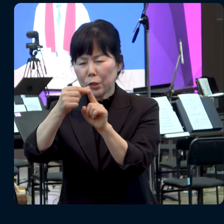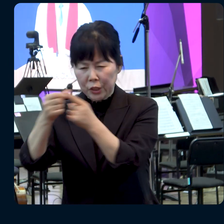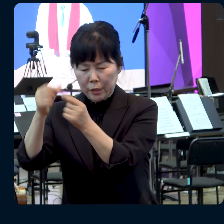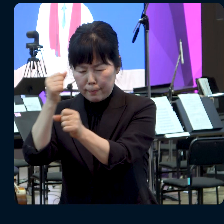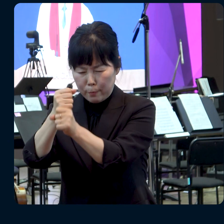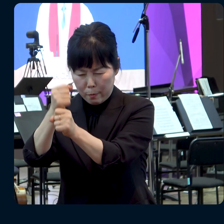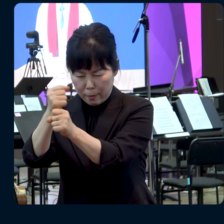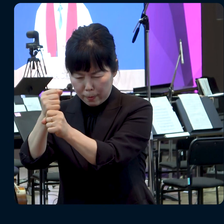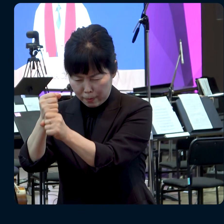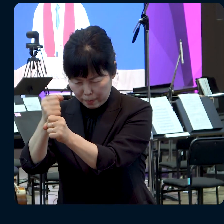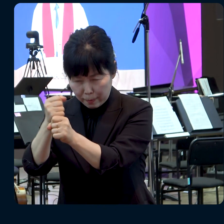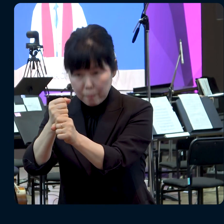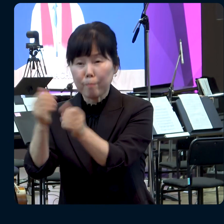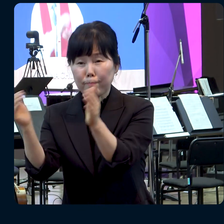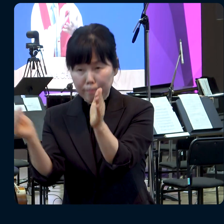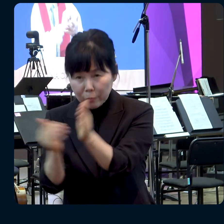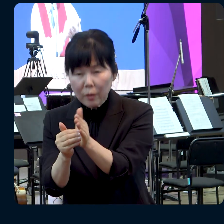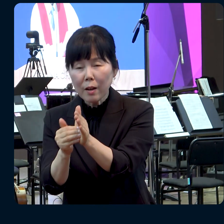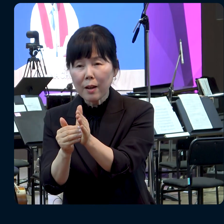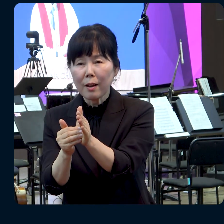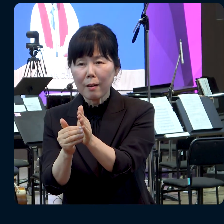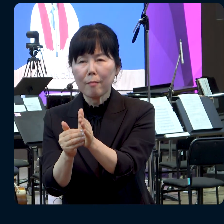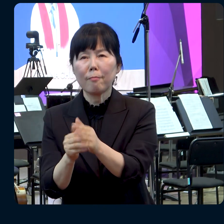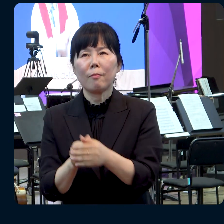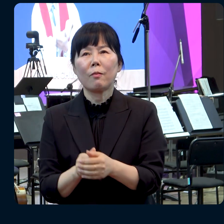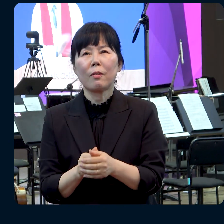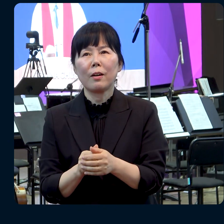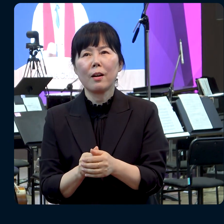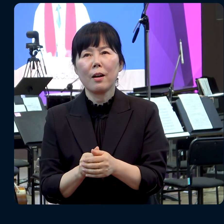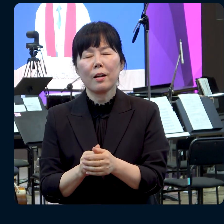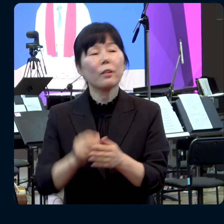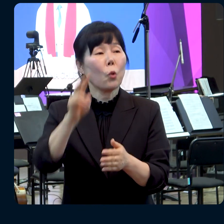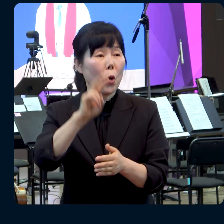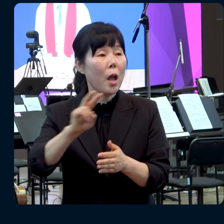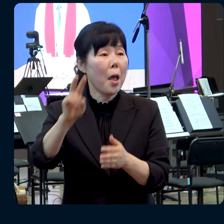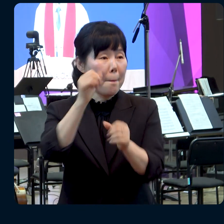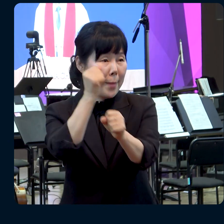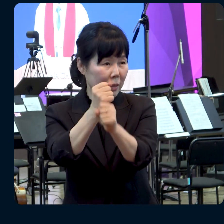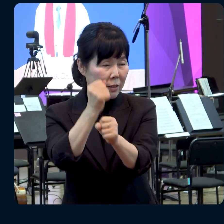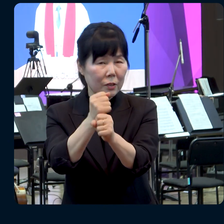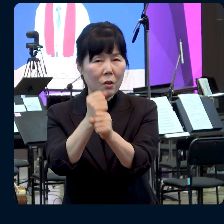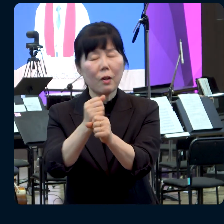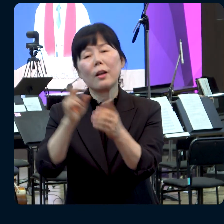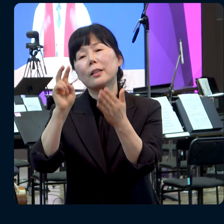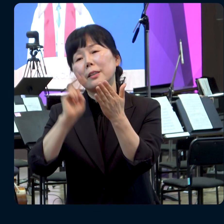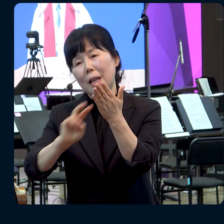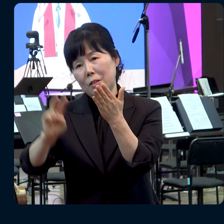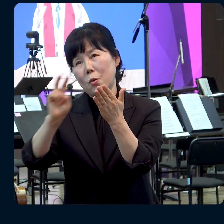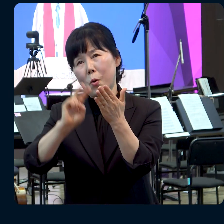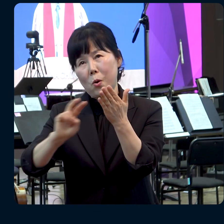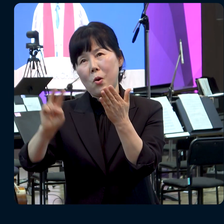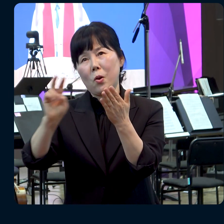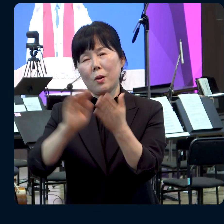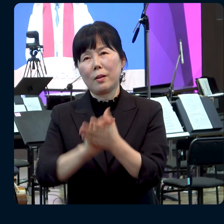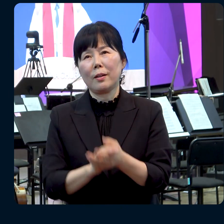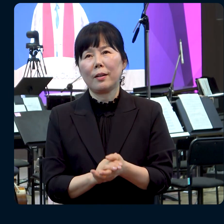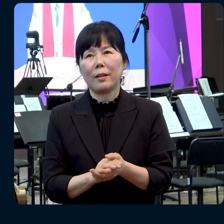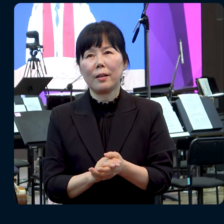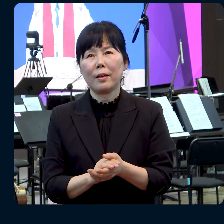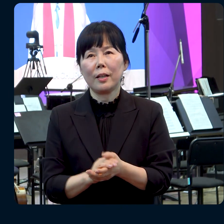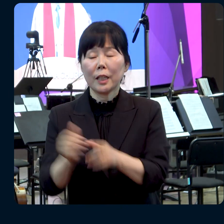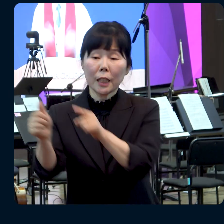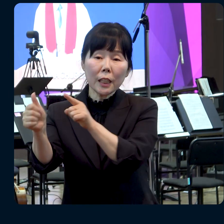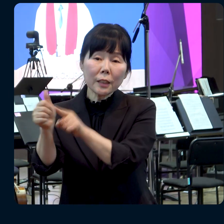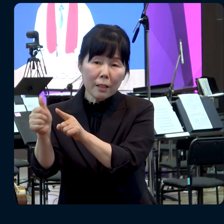시작했어요. 그래서 그 자리에서 찬송시를 쓰고 곡을 붙여서 찬송가를 만들었습니다. 이 찬송가로 친구